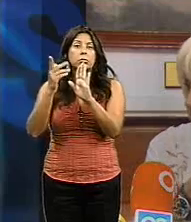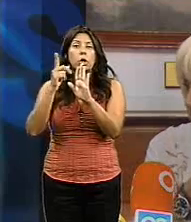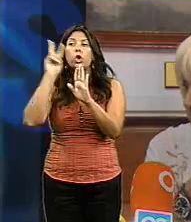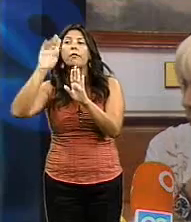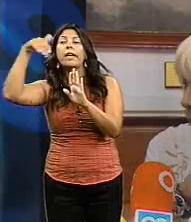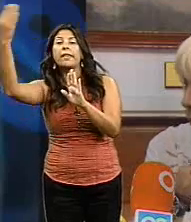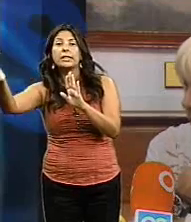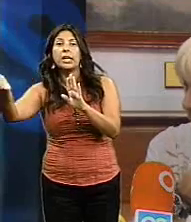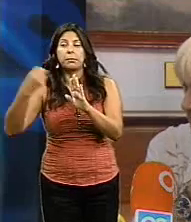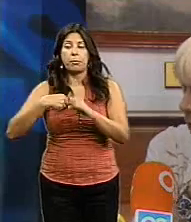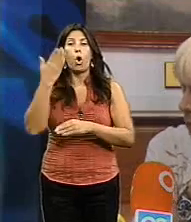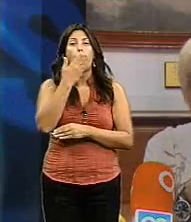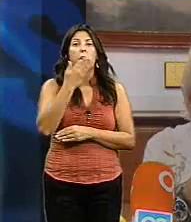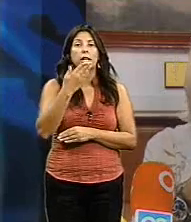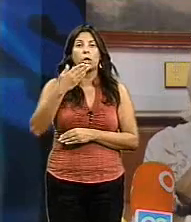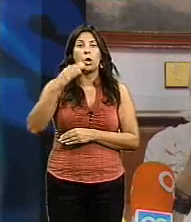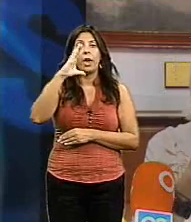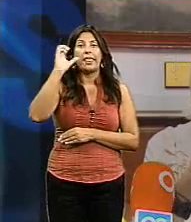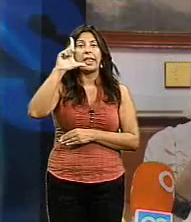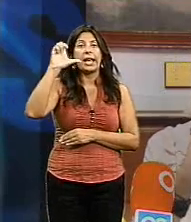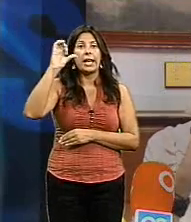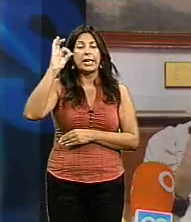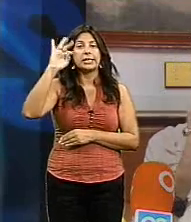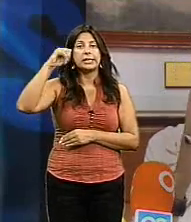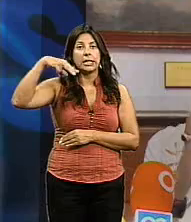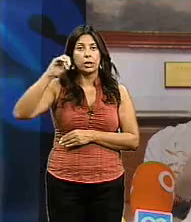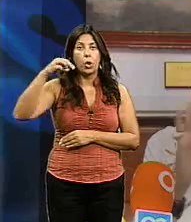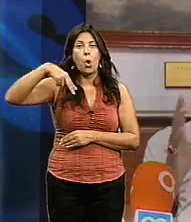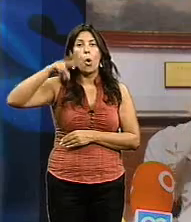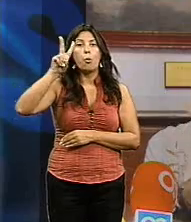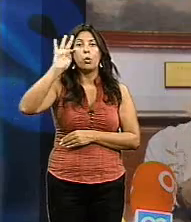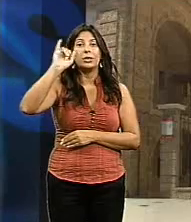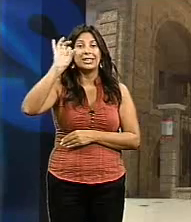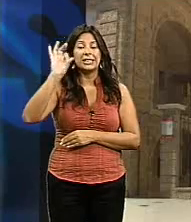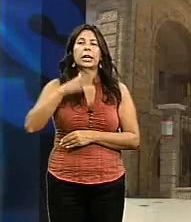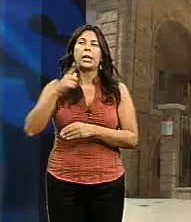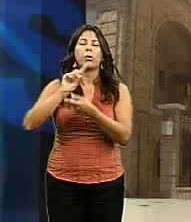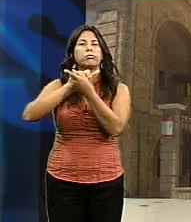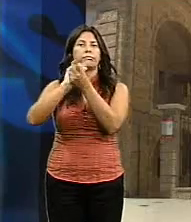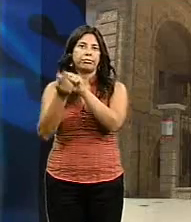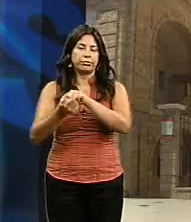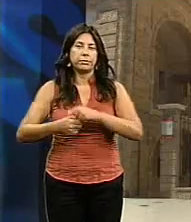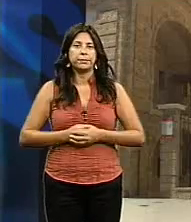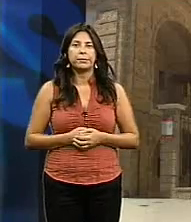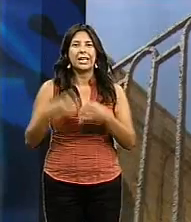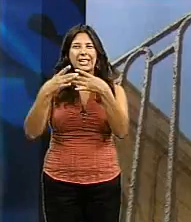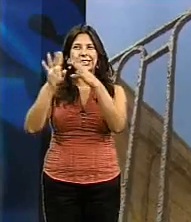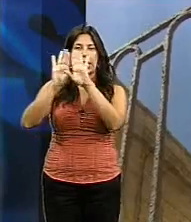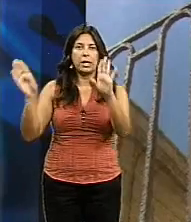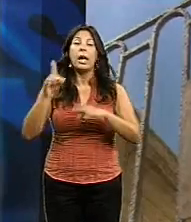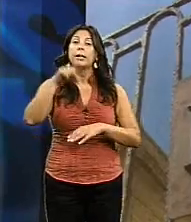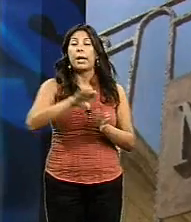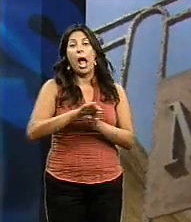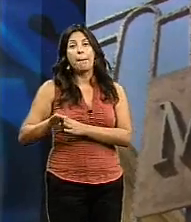colegio Celestino Mutis por una valla acristalada. Por otra parte, la Junta de Gobierno ha aprobado